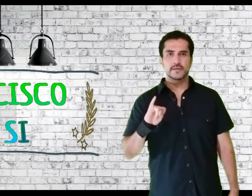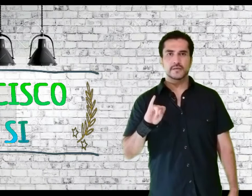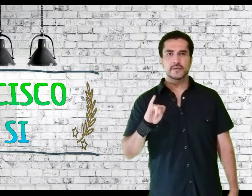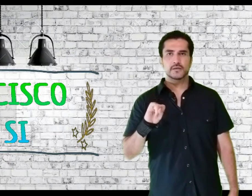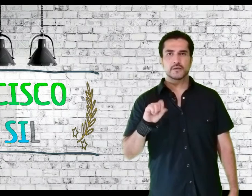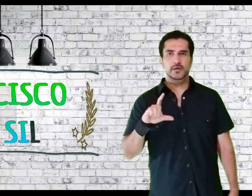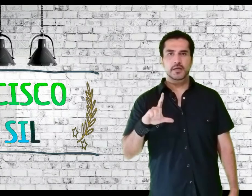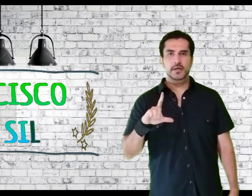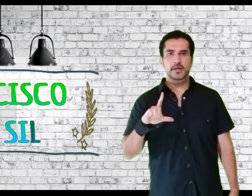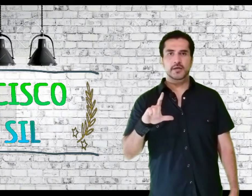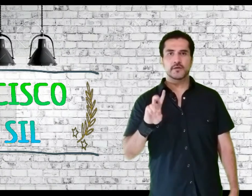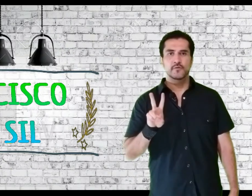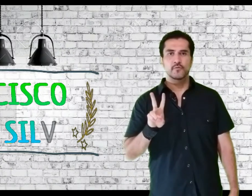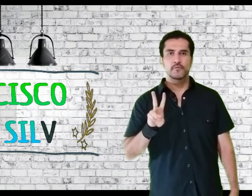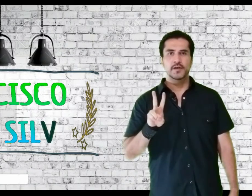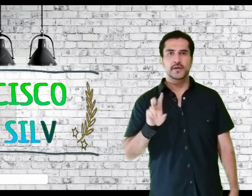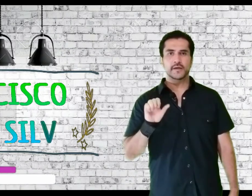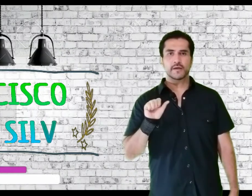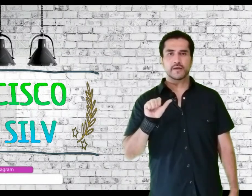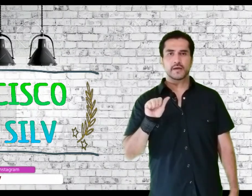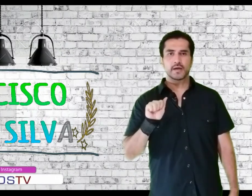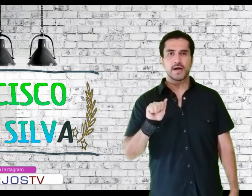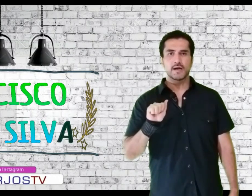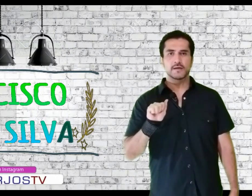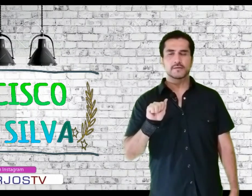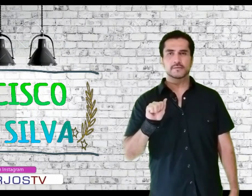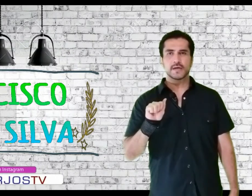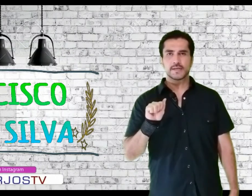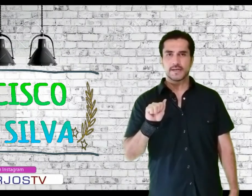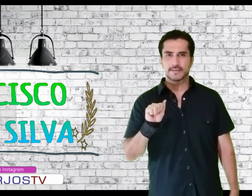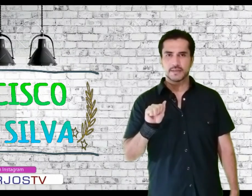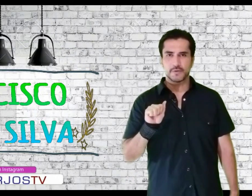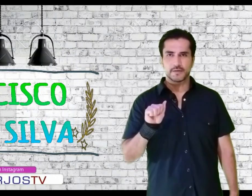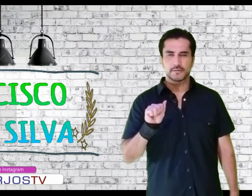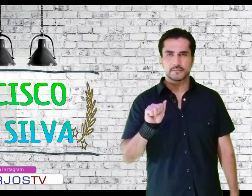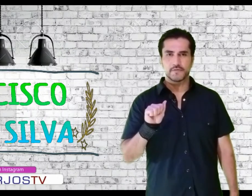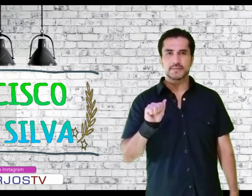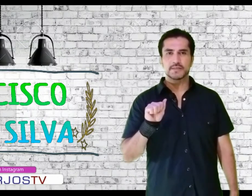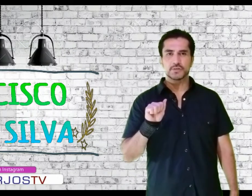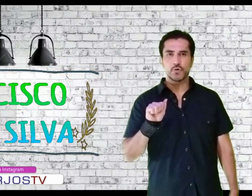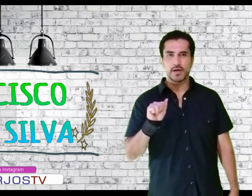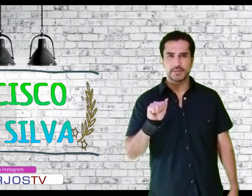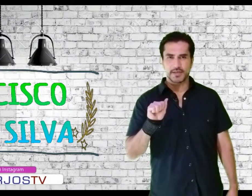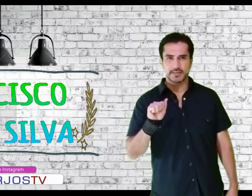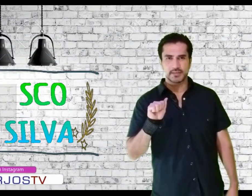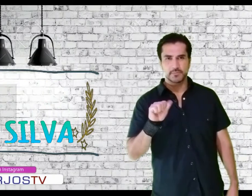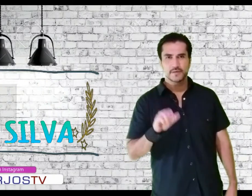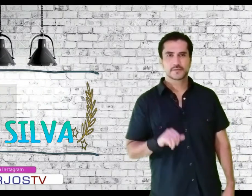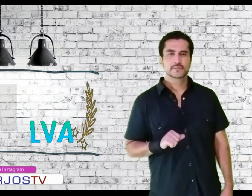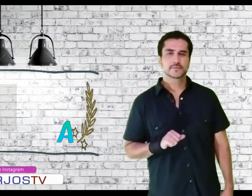I, L, V, A. Ayala Silva. Francisco Ayala Silva.